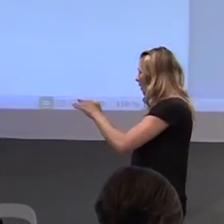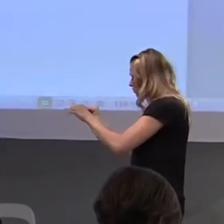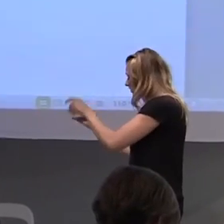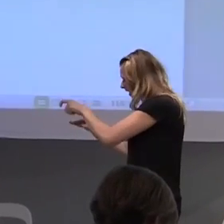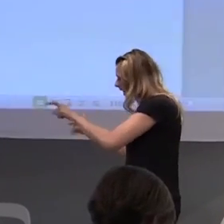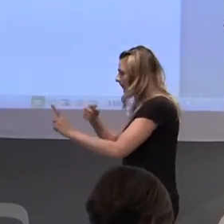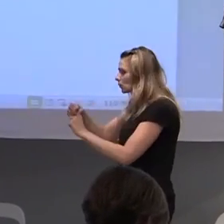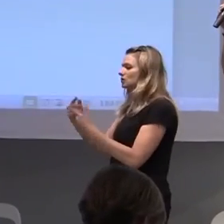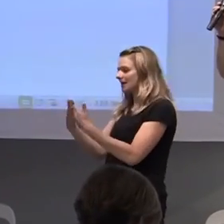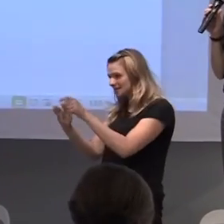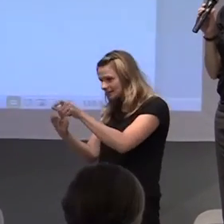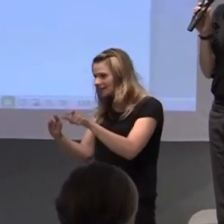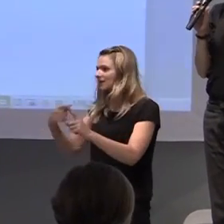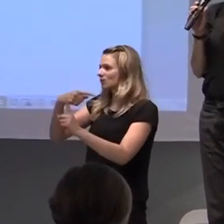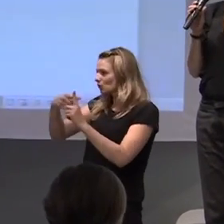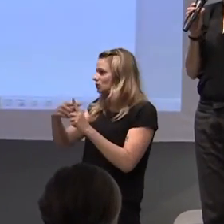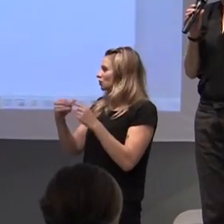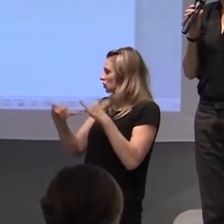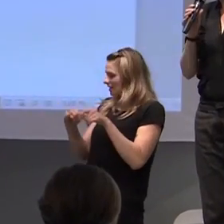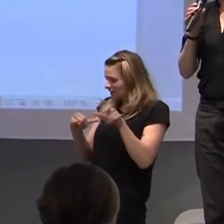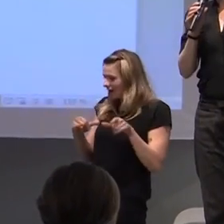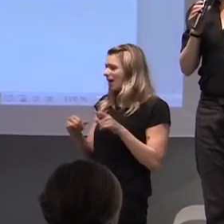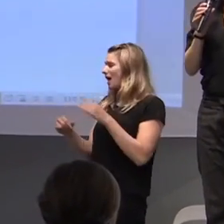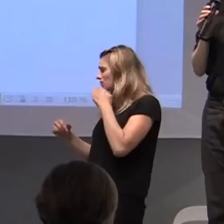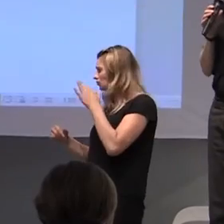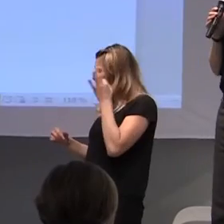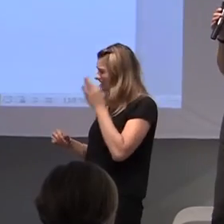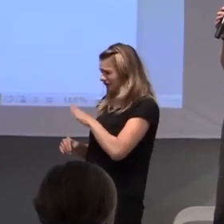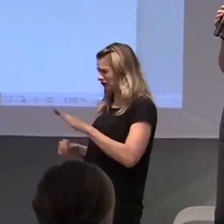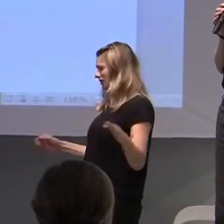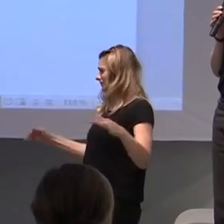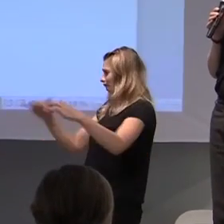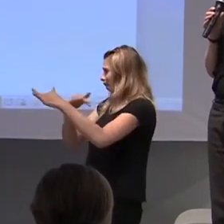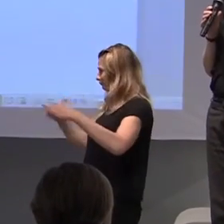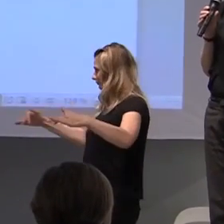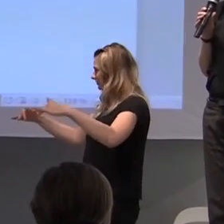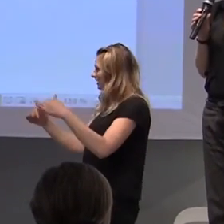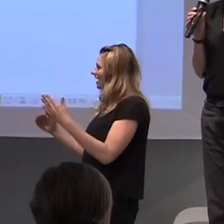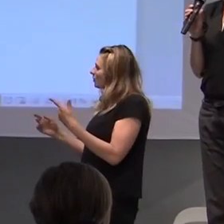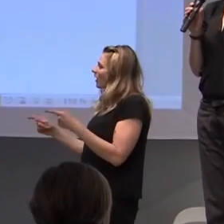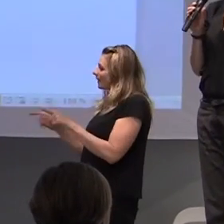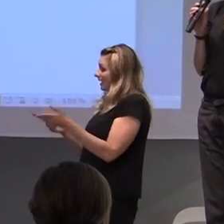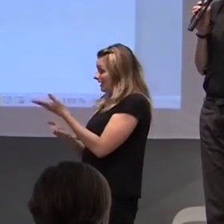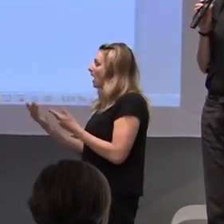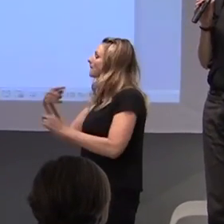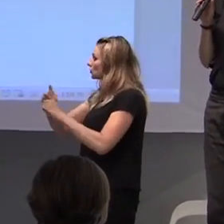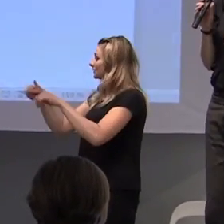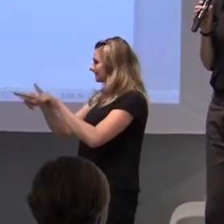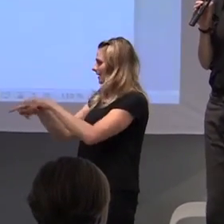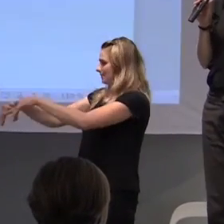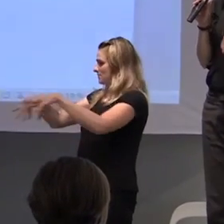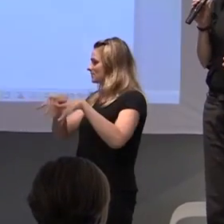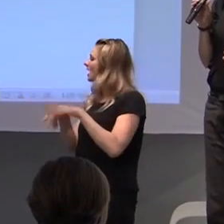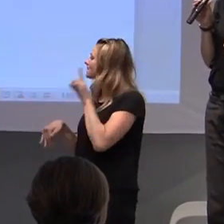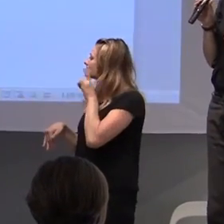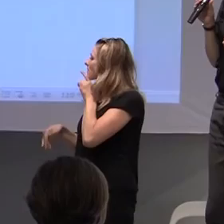zástupci škol, byly zastoupeni muži, byly zastoupeni ženy. Byly zastoupeny také matky dětí s postižením